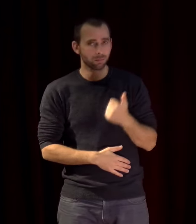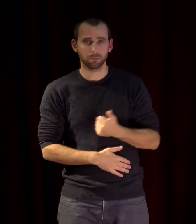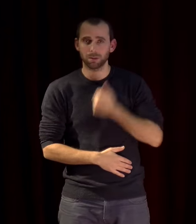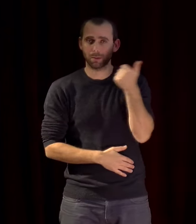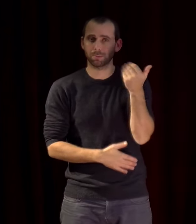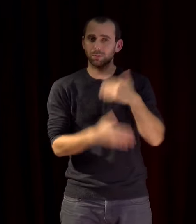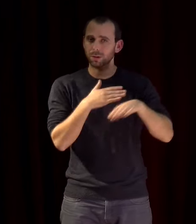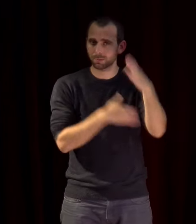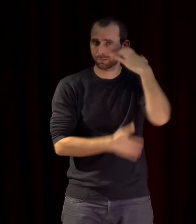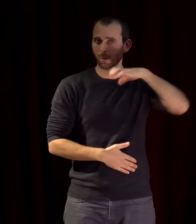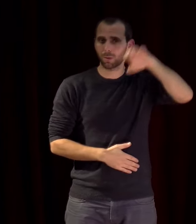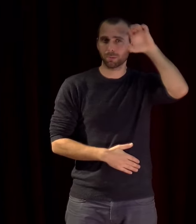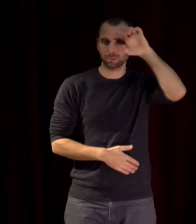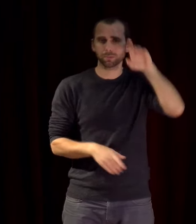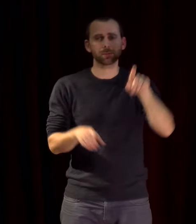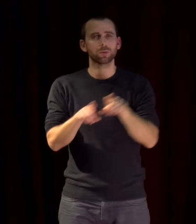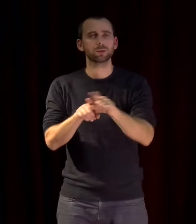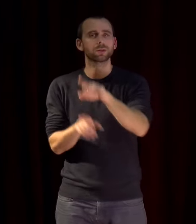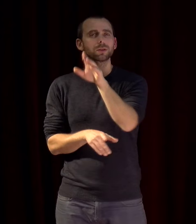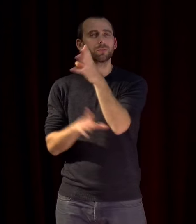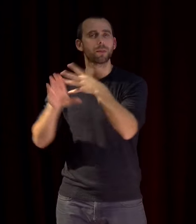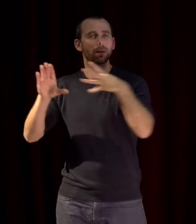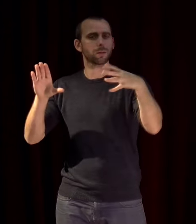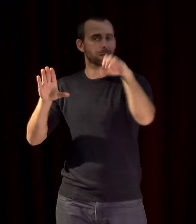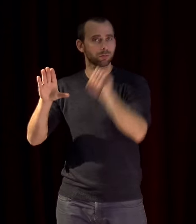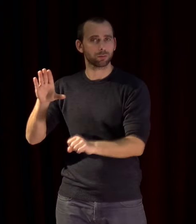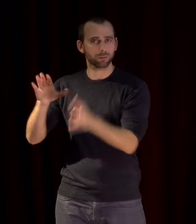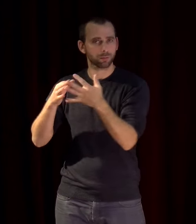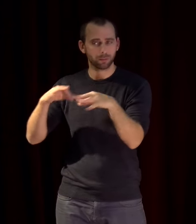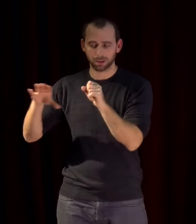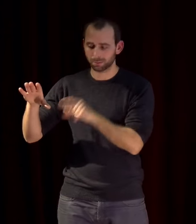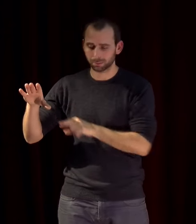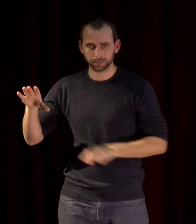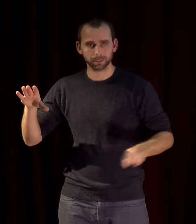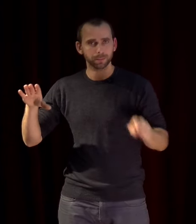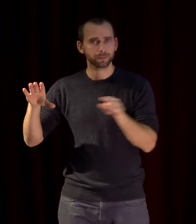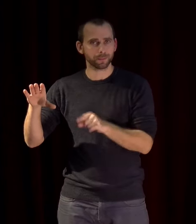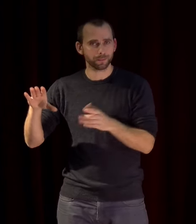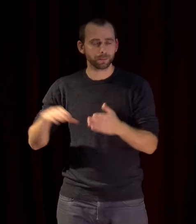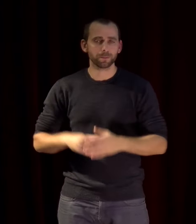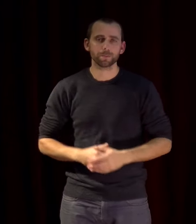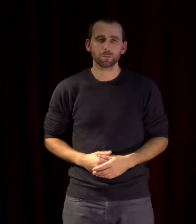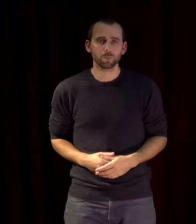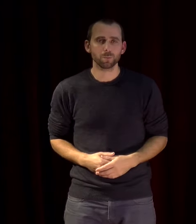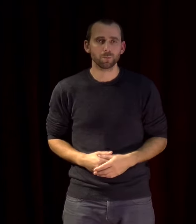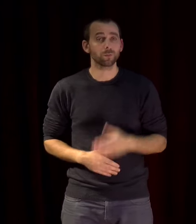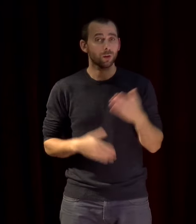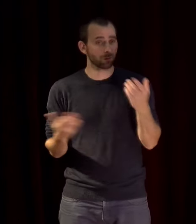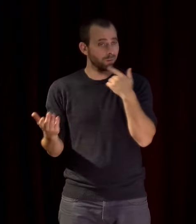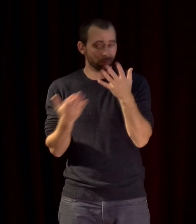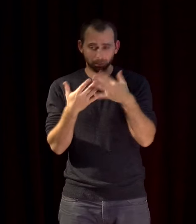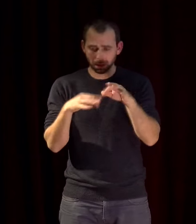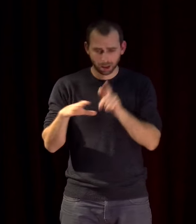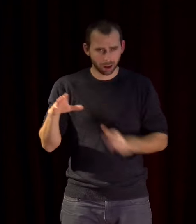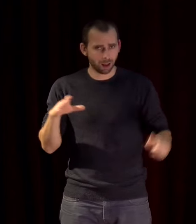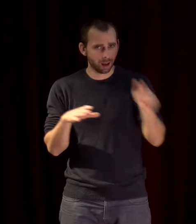Europe comme dans les pays du sud méditerranéen dans tous nos pays contre vents et marées des lieux indépendants